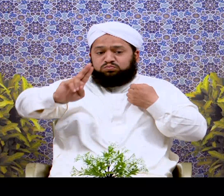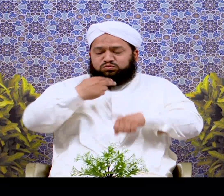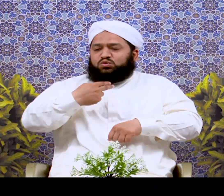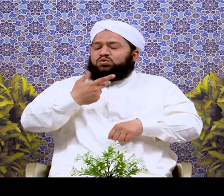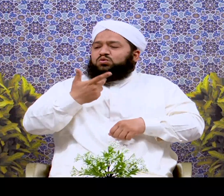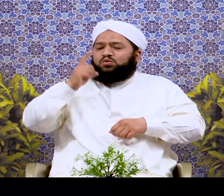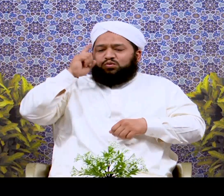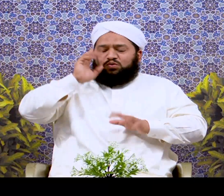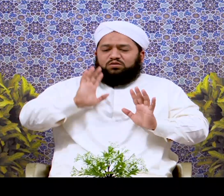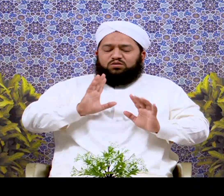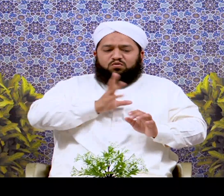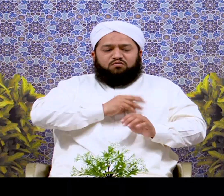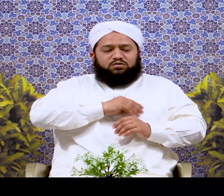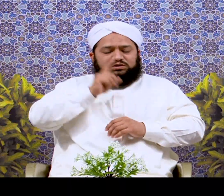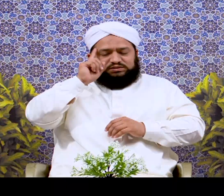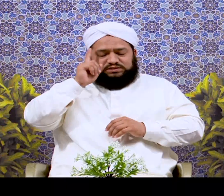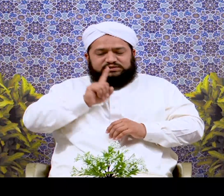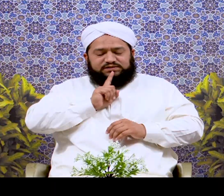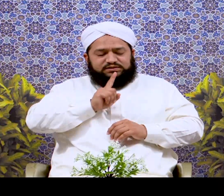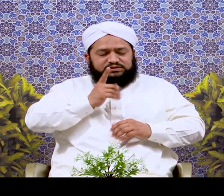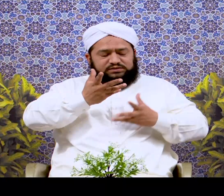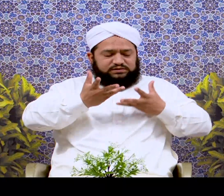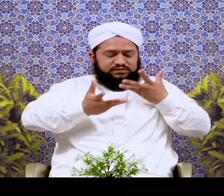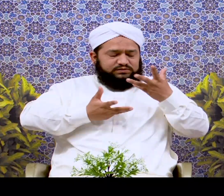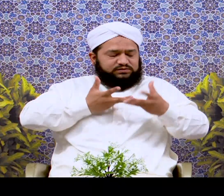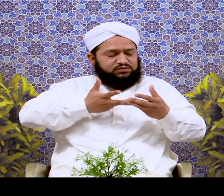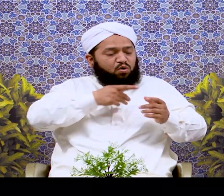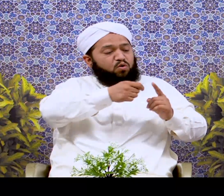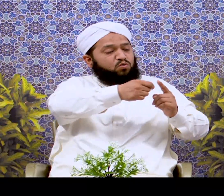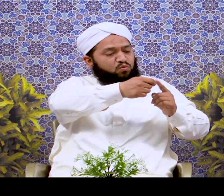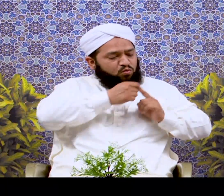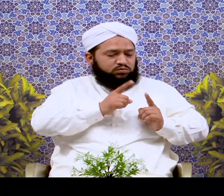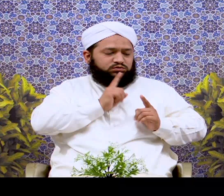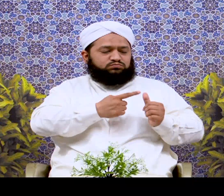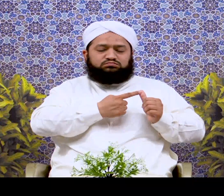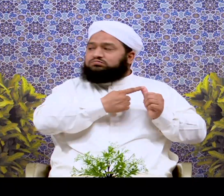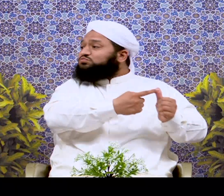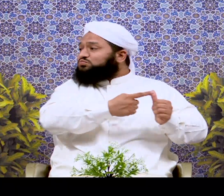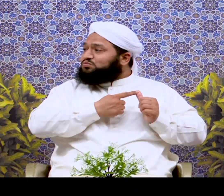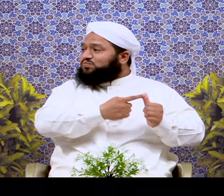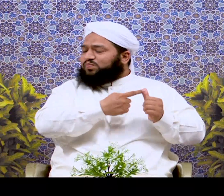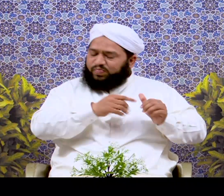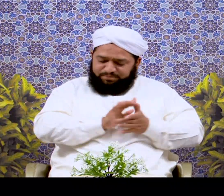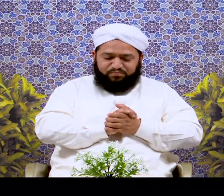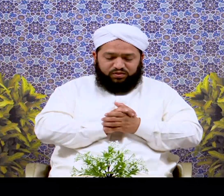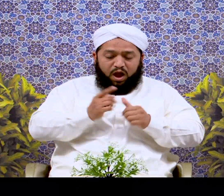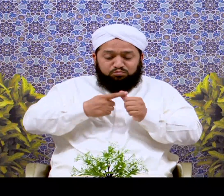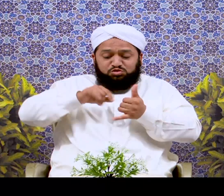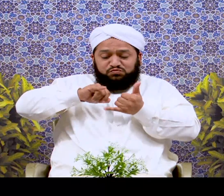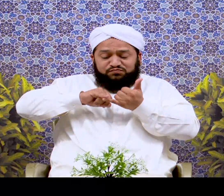جان خطرے میں پڑ سکتی تھی، لہٰذا آپ نے بادشاہ کے تمام سوالوں کے سچ سچ جواب دیے۔ حضرت ابو سفیان رضی